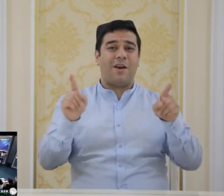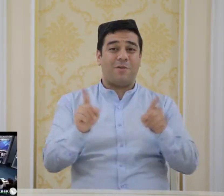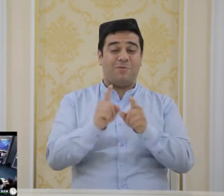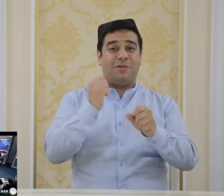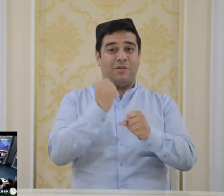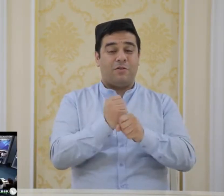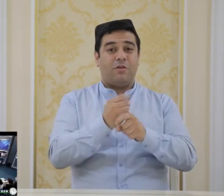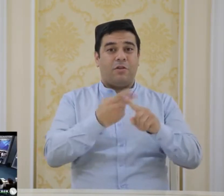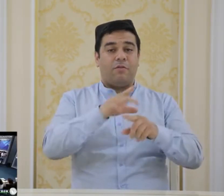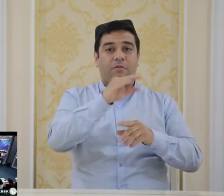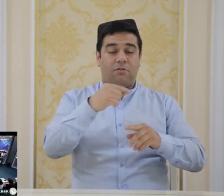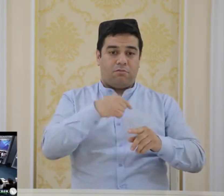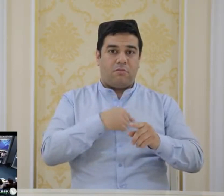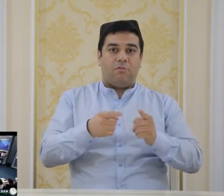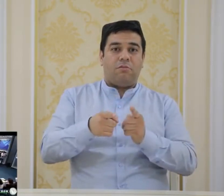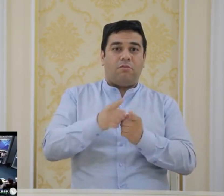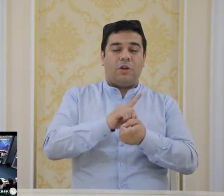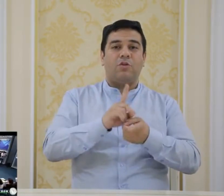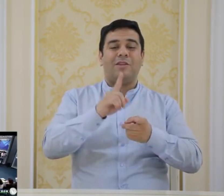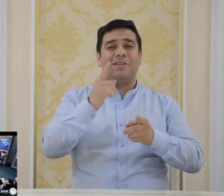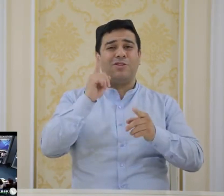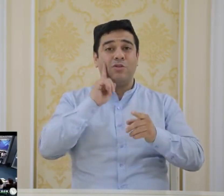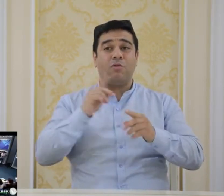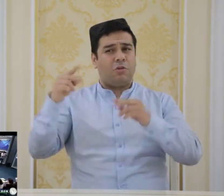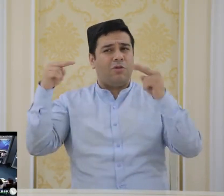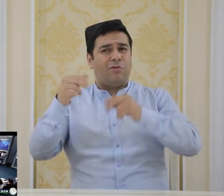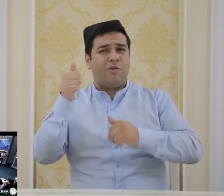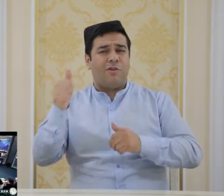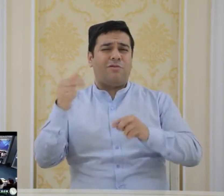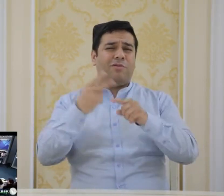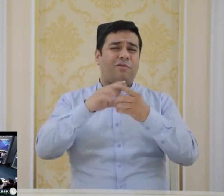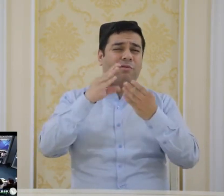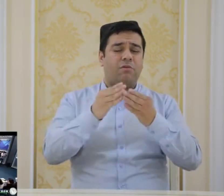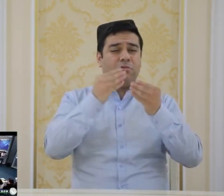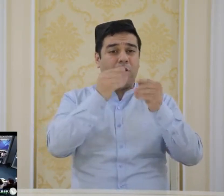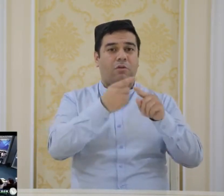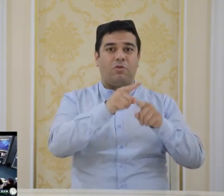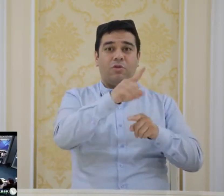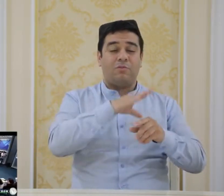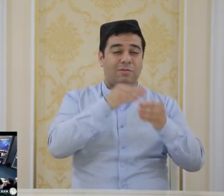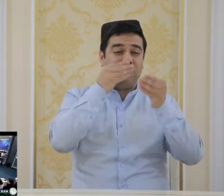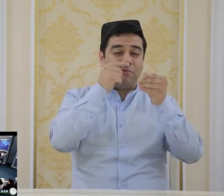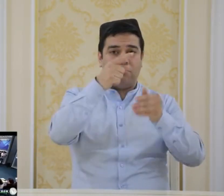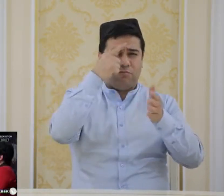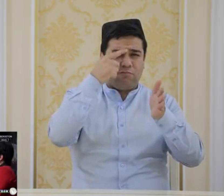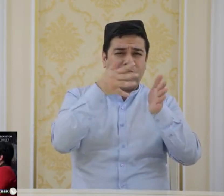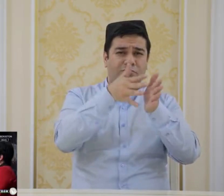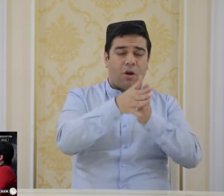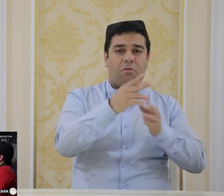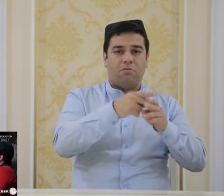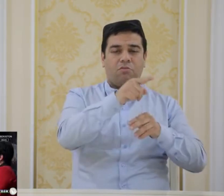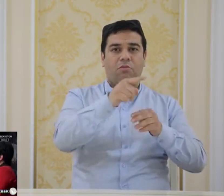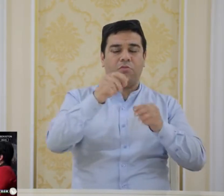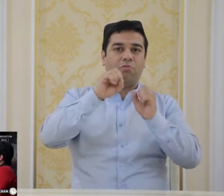shunaqa yoshlarni ko'pisini chiroyli so'z bilan, chiroyli nima bilan musulmonchilikdan chiqarar ekan. Qizingiz